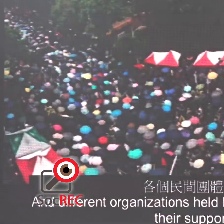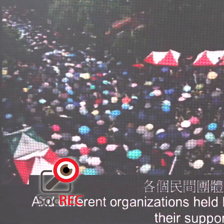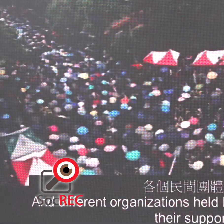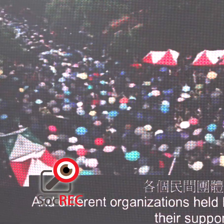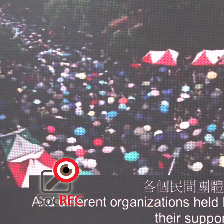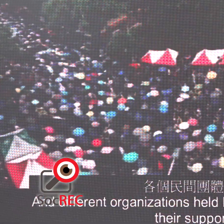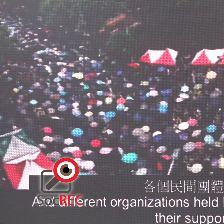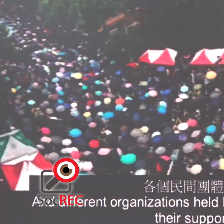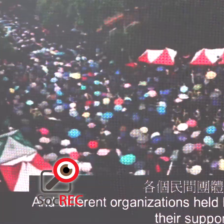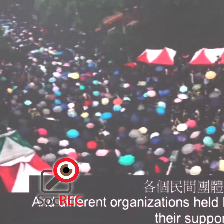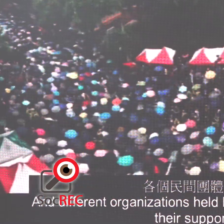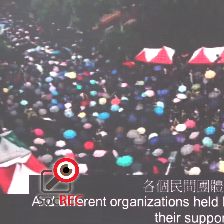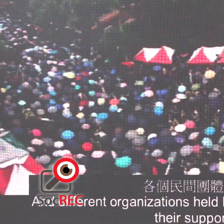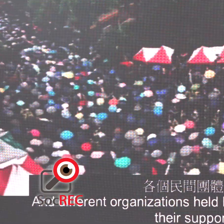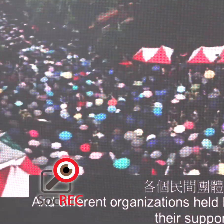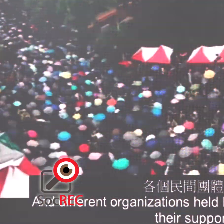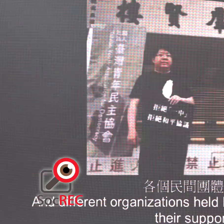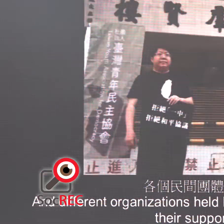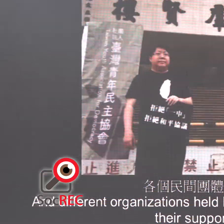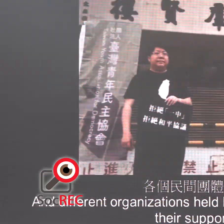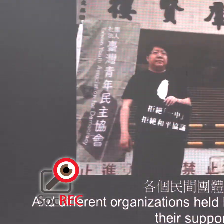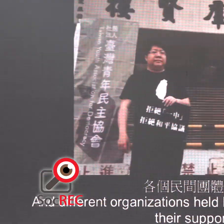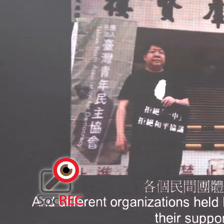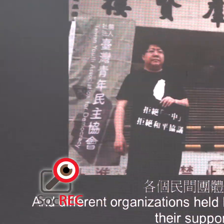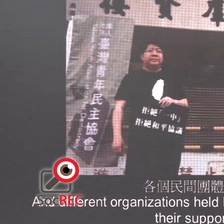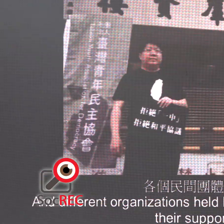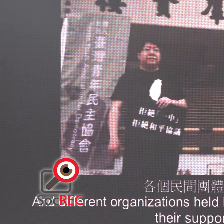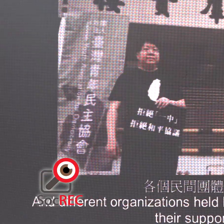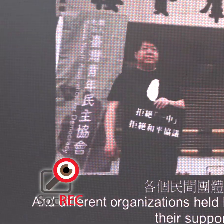團體亦都持續地聲援香港，